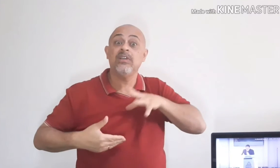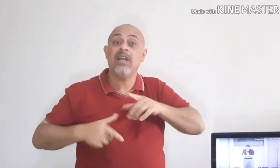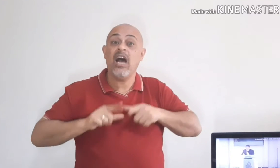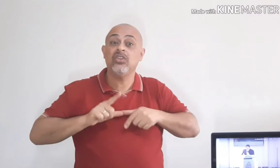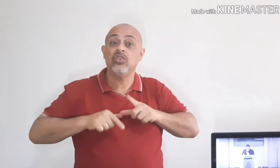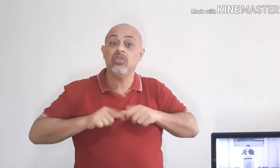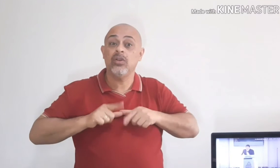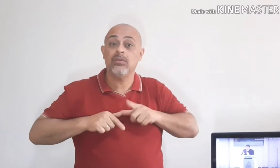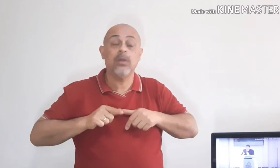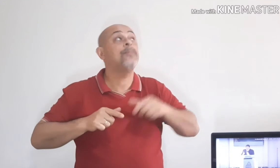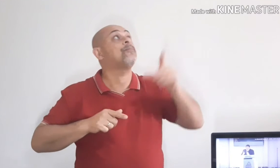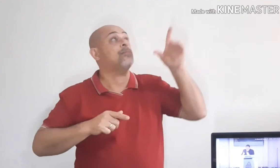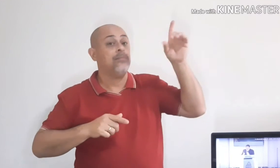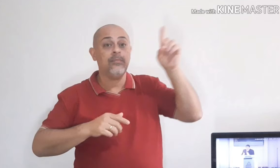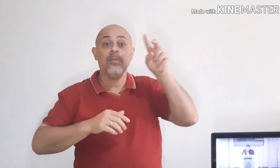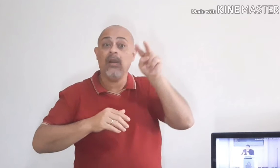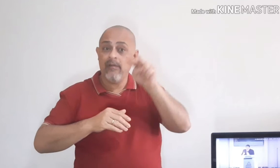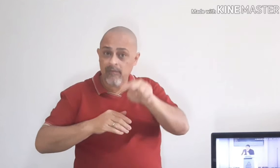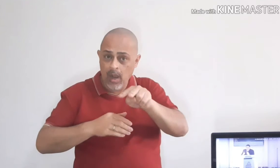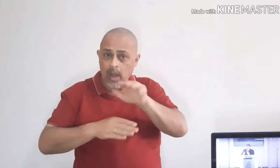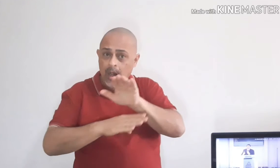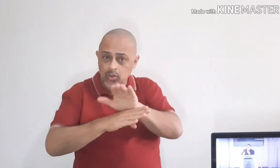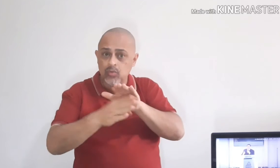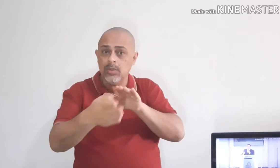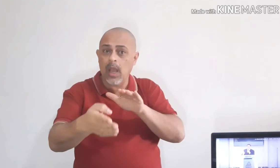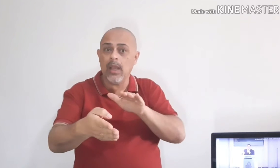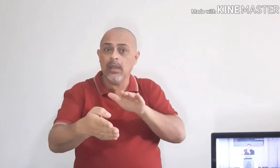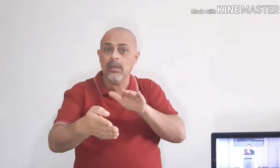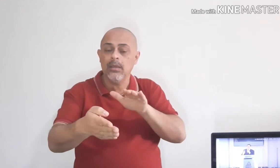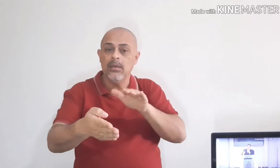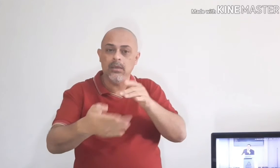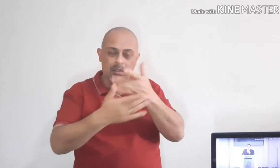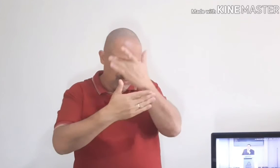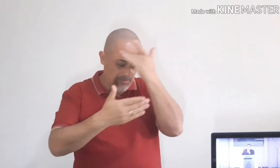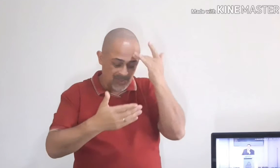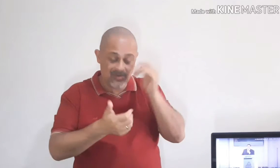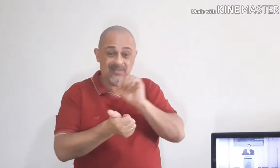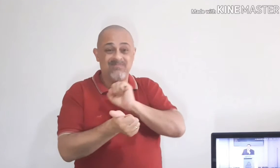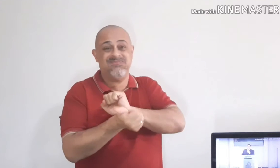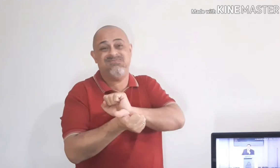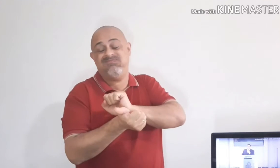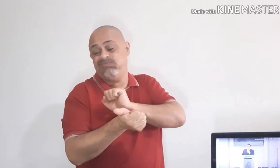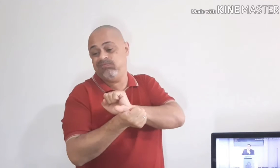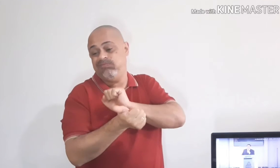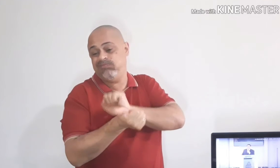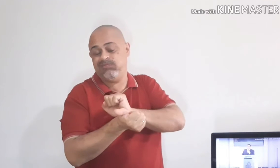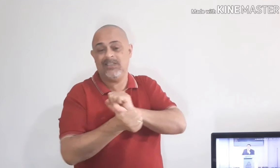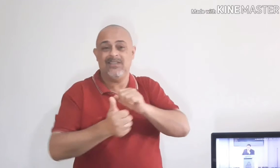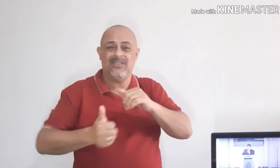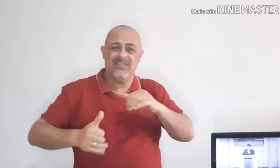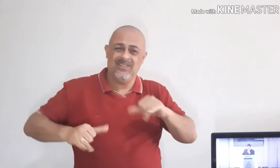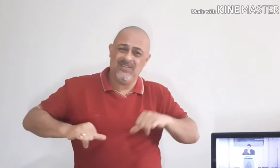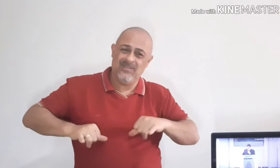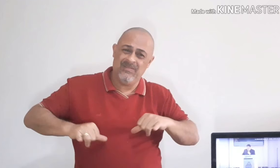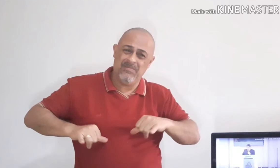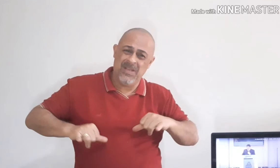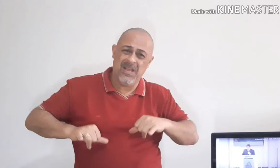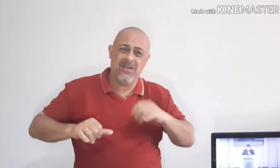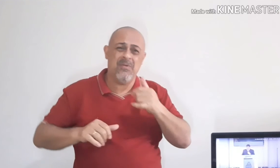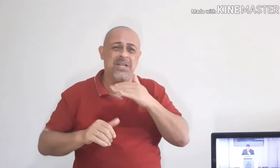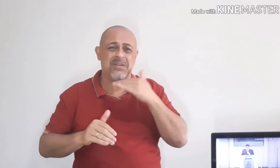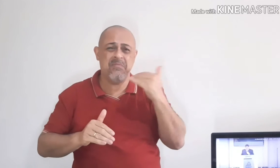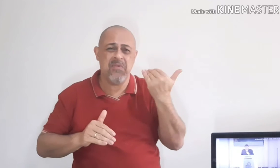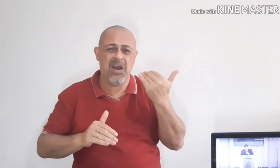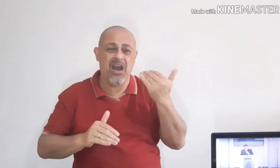dos cativos e libertar os condenados à morte. Esse é o Deus que